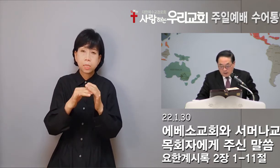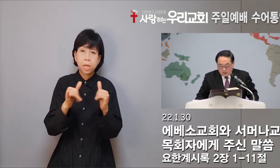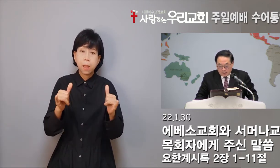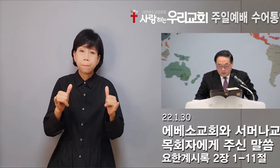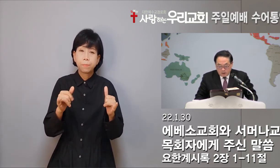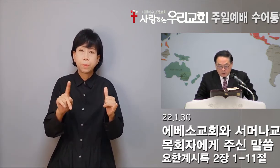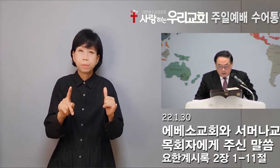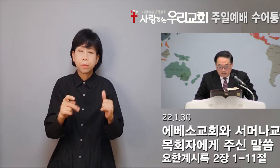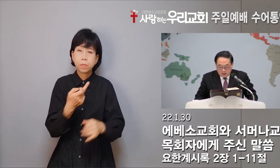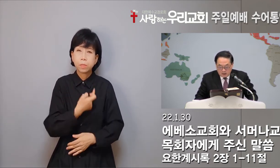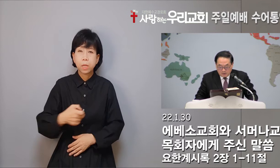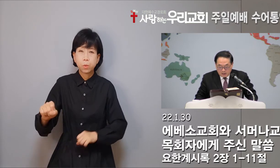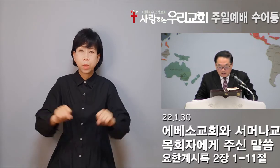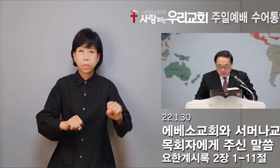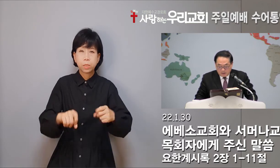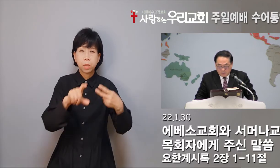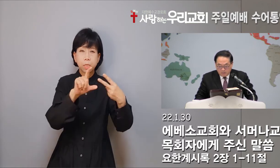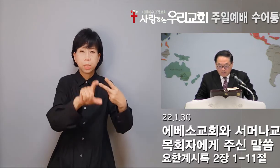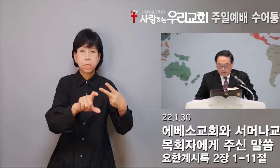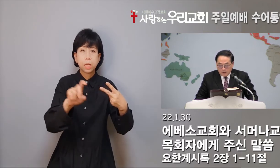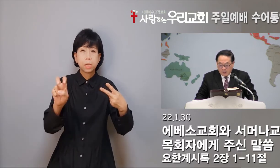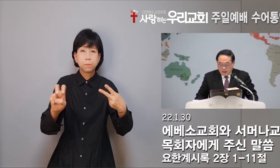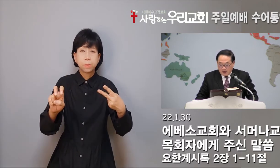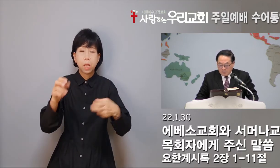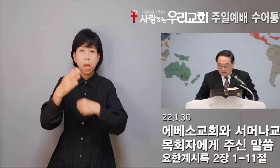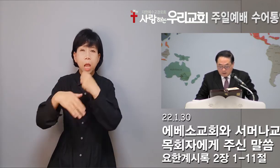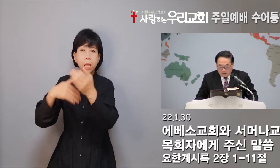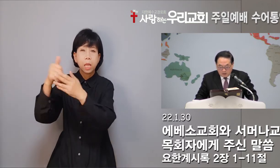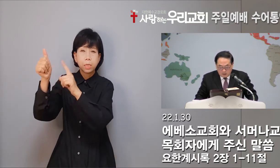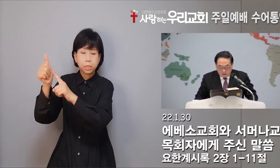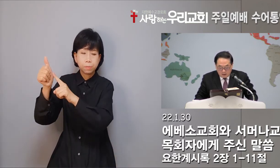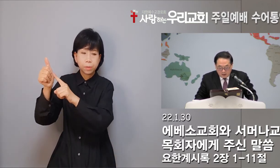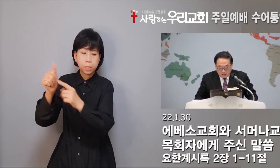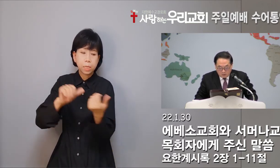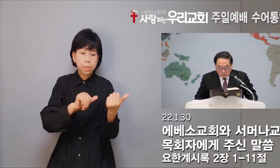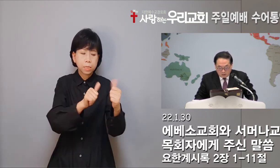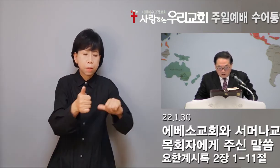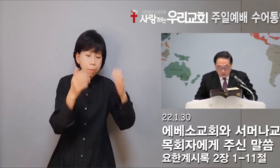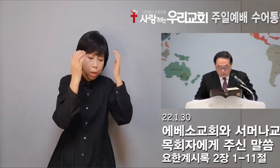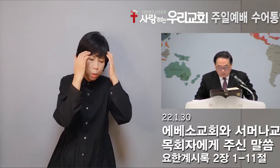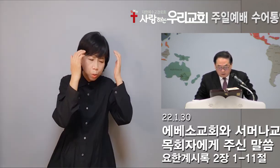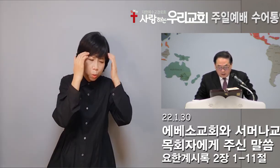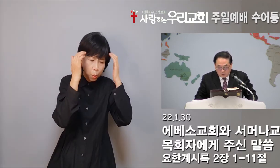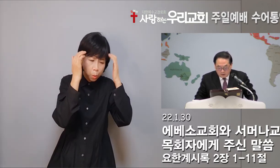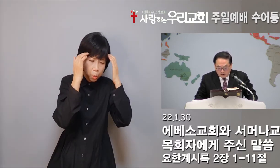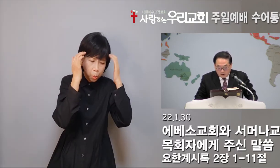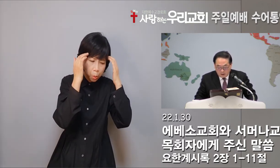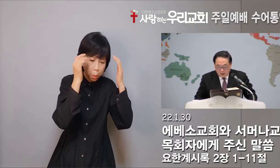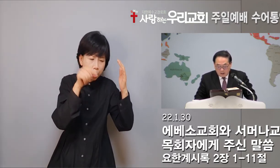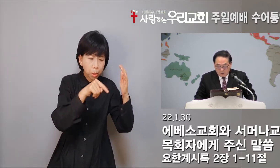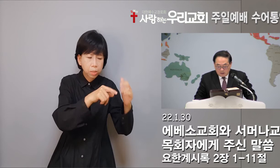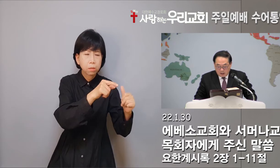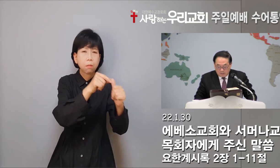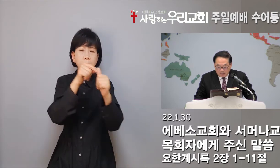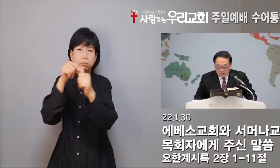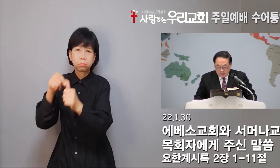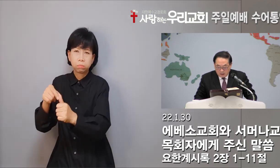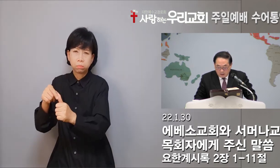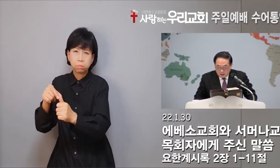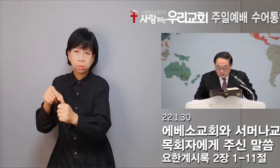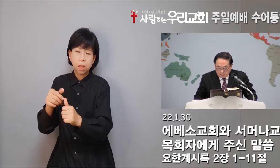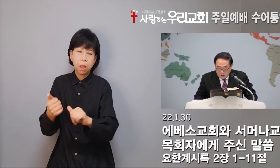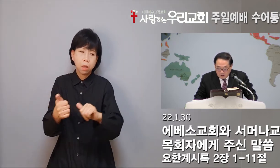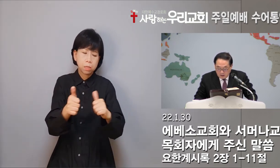말하기를 사도행전 2장 24절 말씀을 보면 하나님께서 그를 사망의 고통에서 풀어 살리셨으니 이는